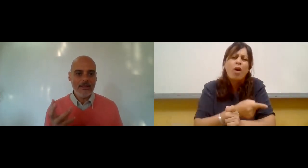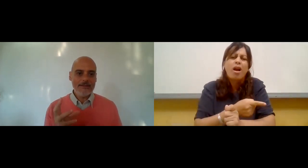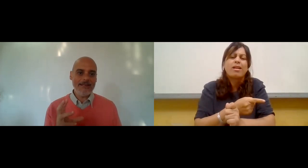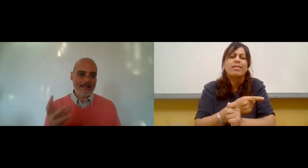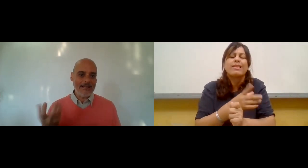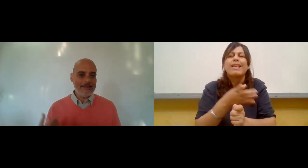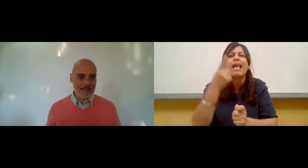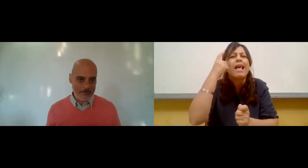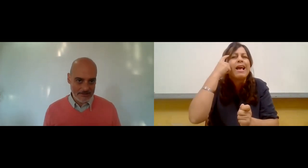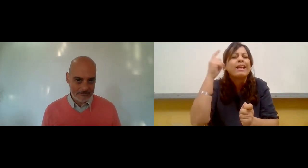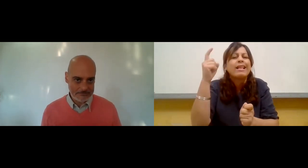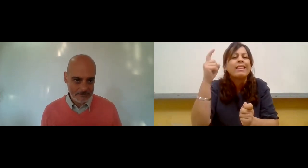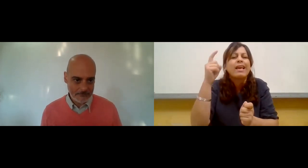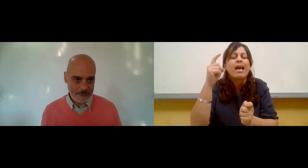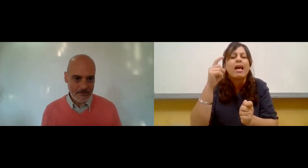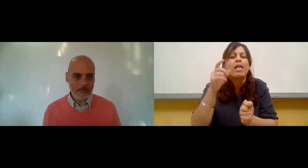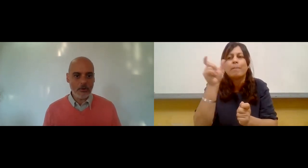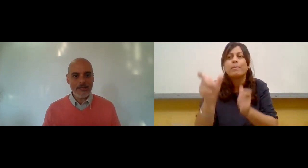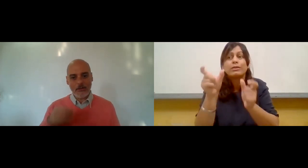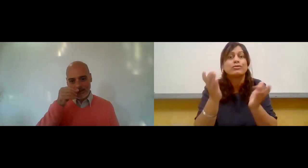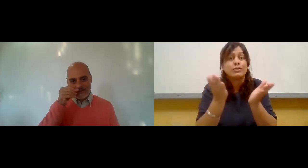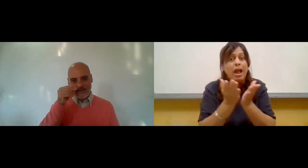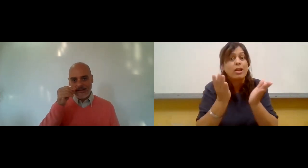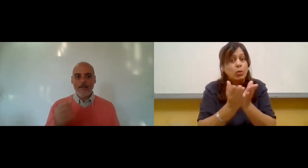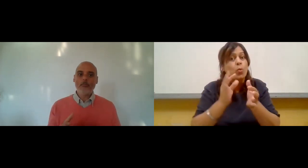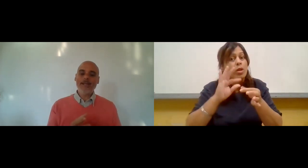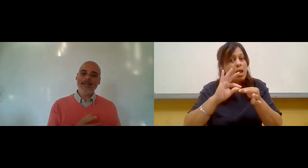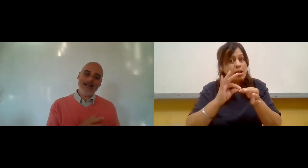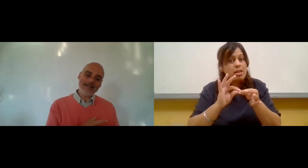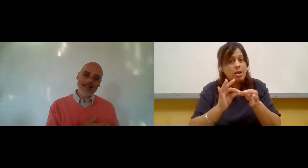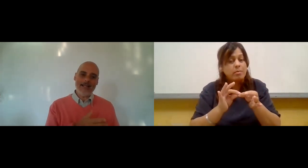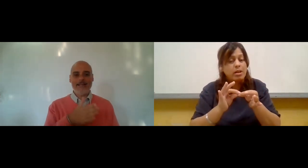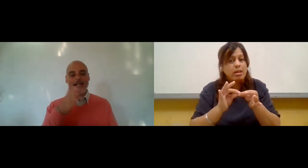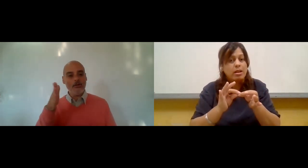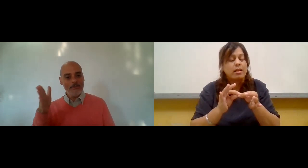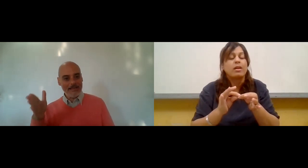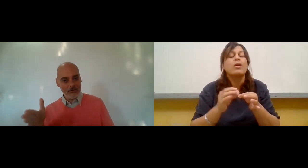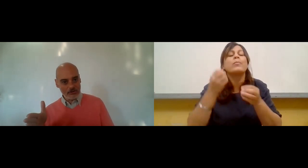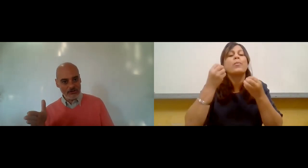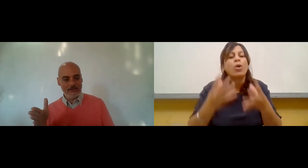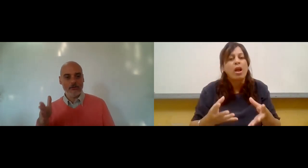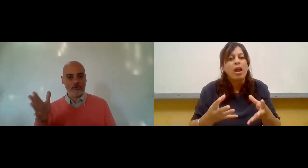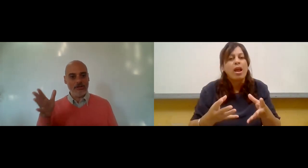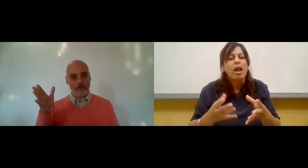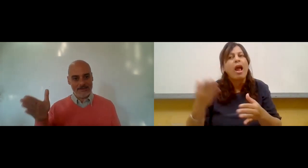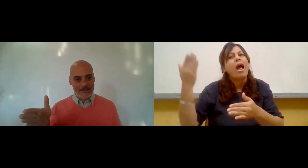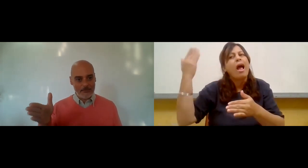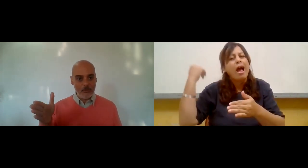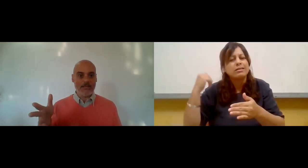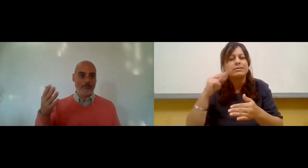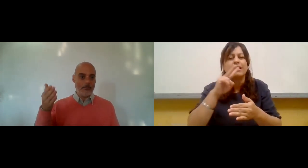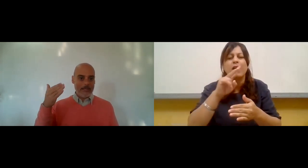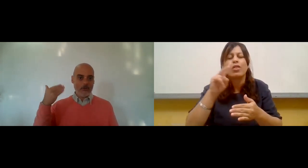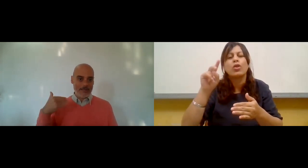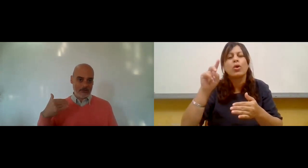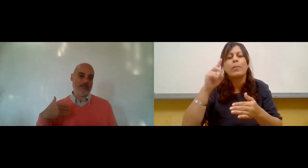concepción de la carrera de intérprete. ¿Por qué digo esto? Porque hasta el año 2014, nosotros en la Universidad de la